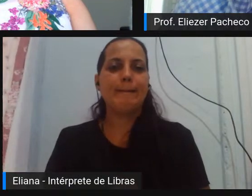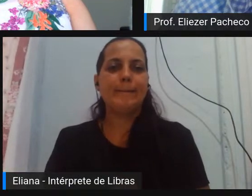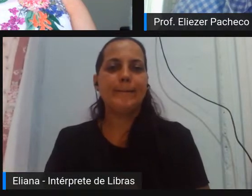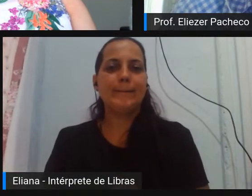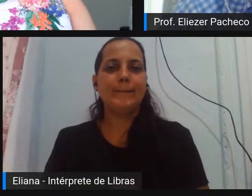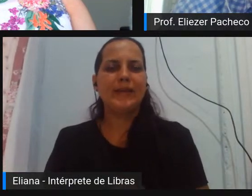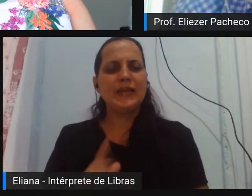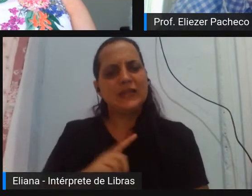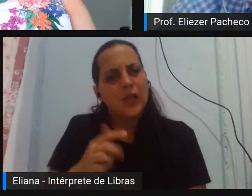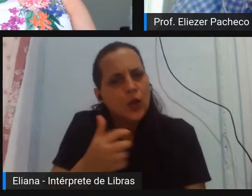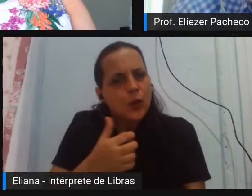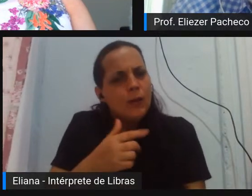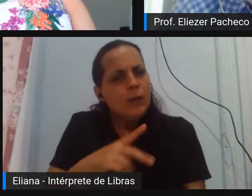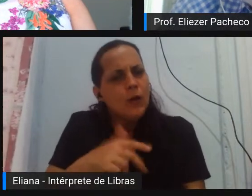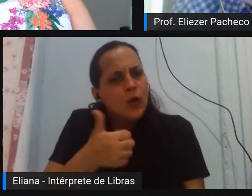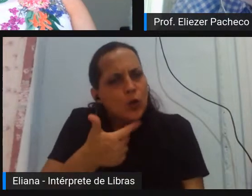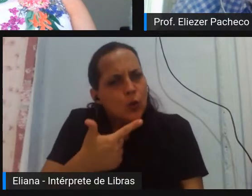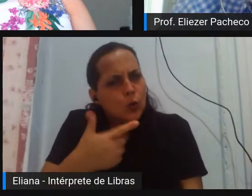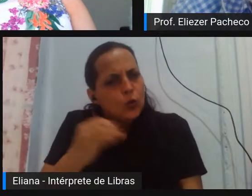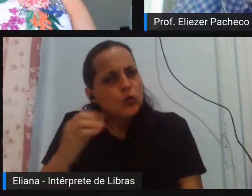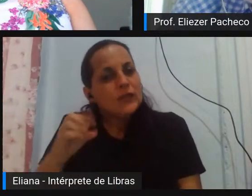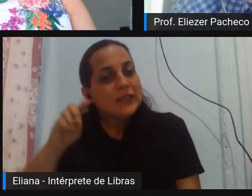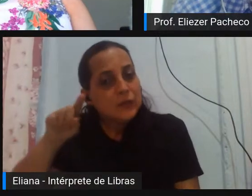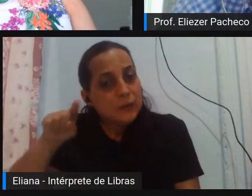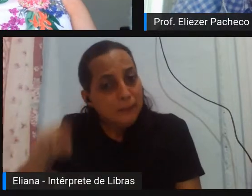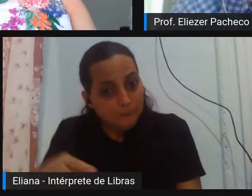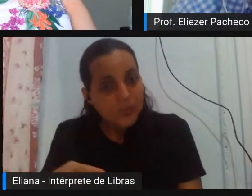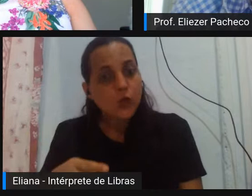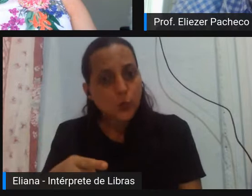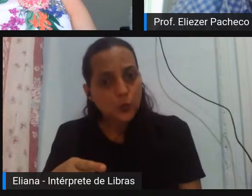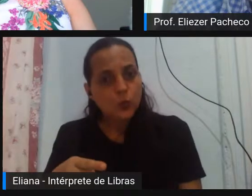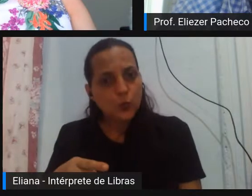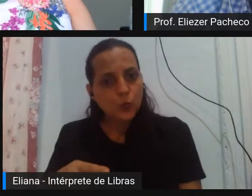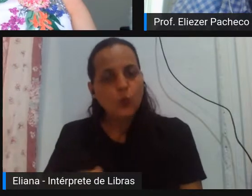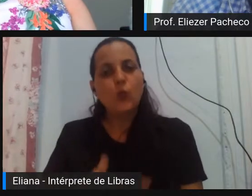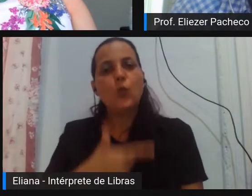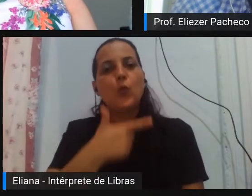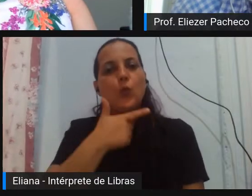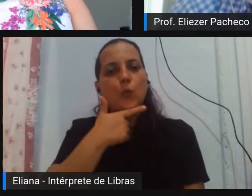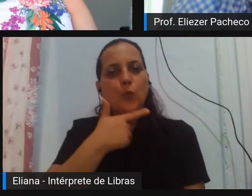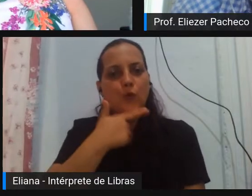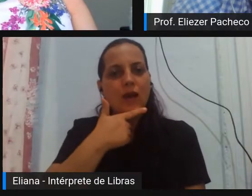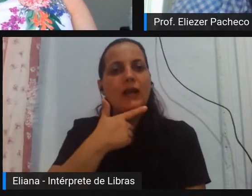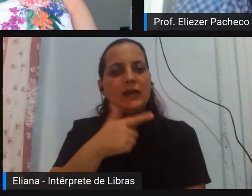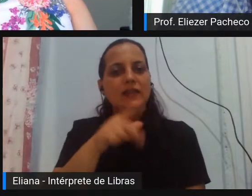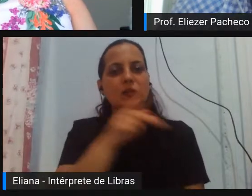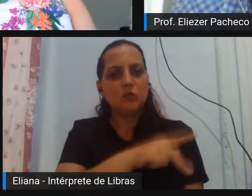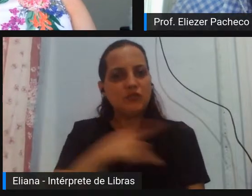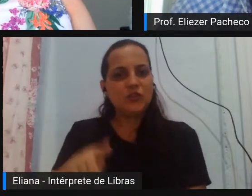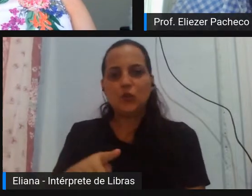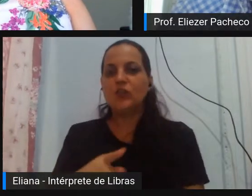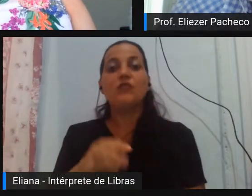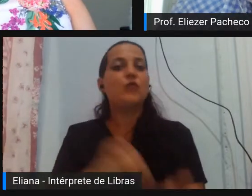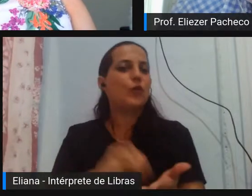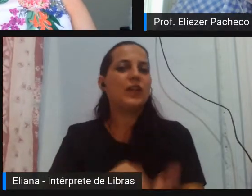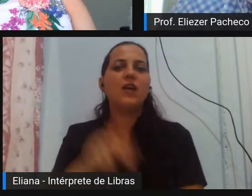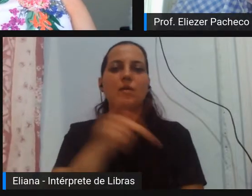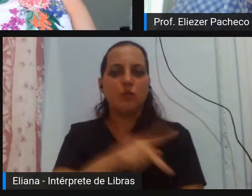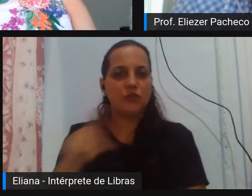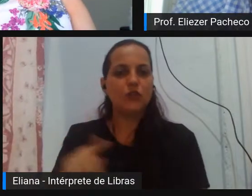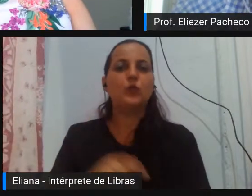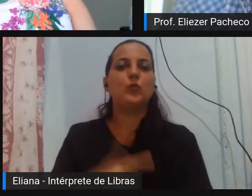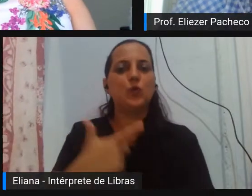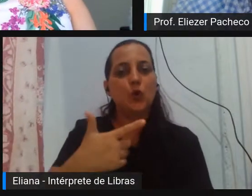de 200 mil postos de professores vagos